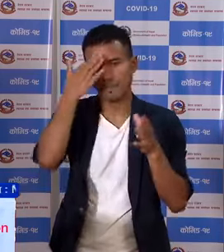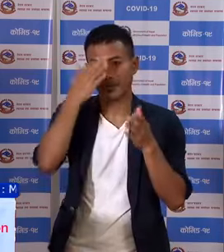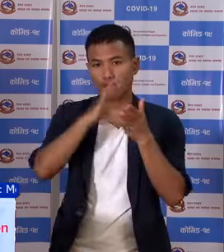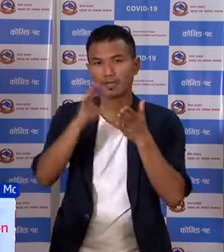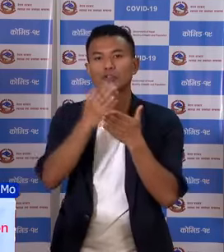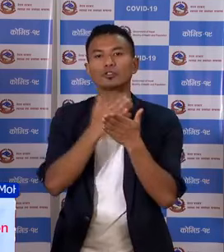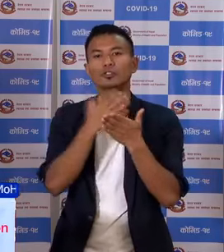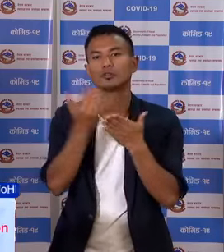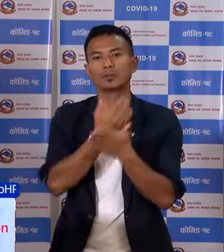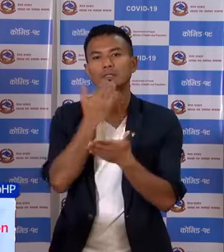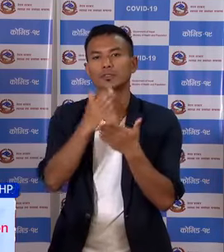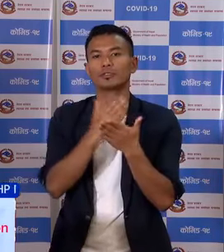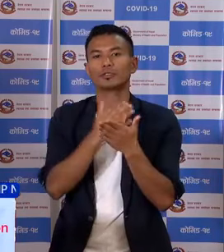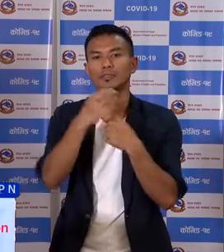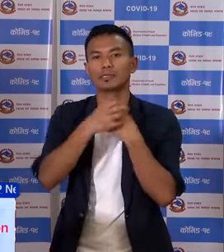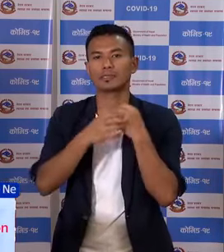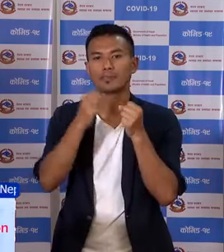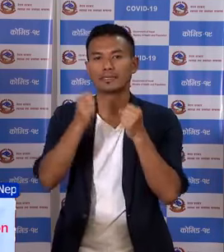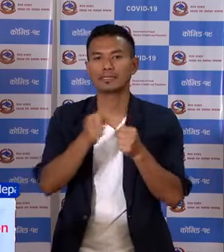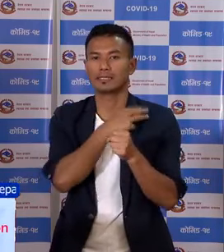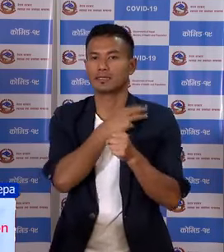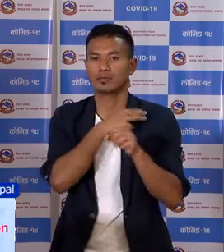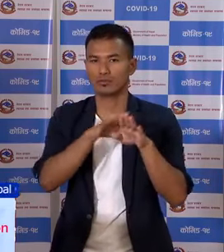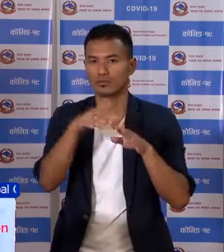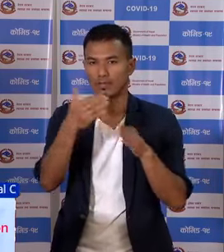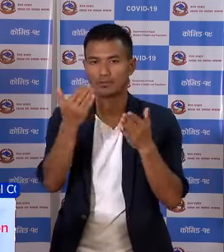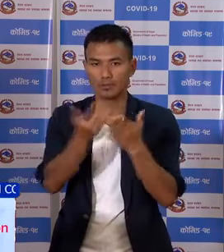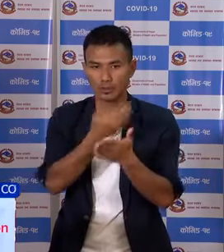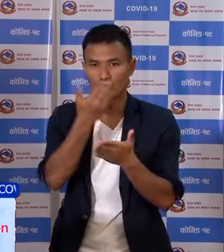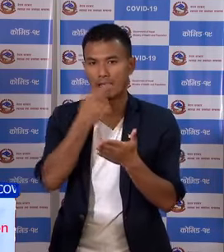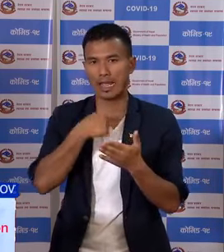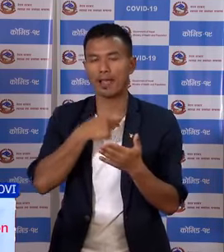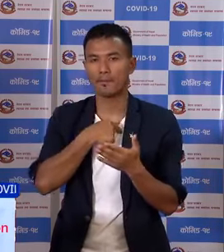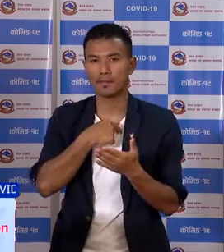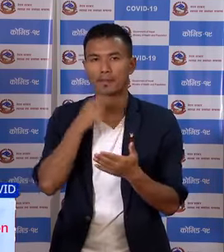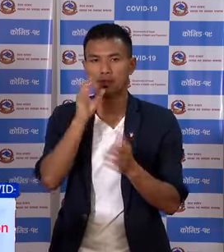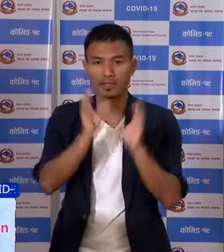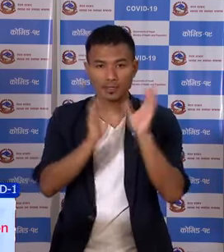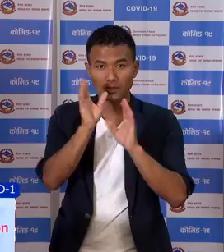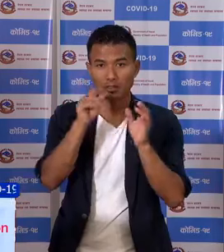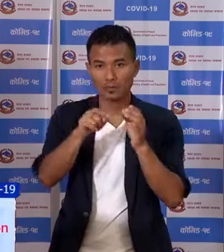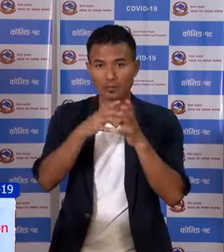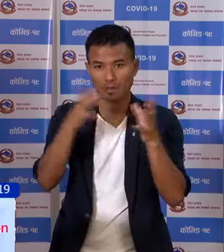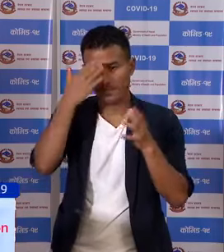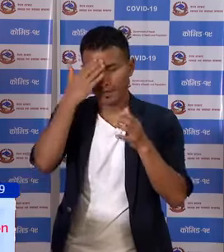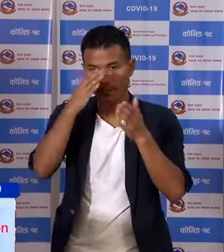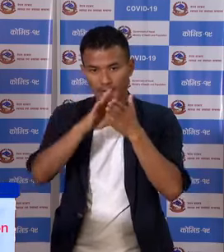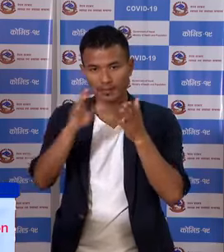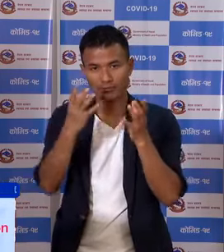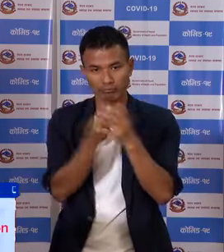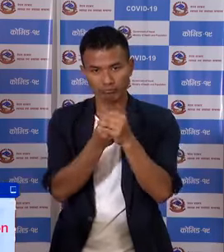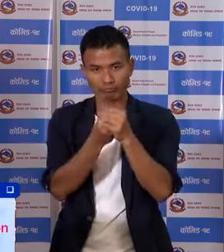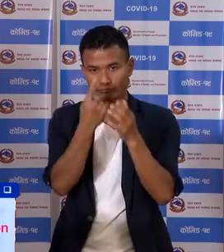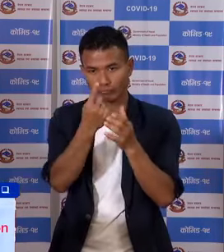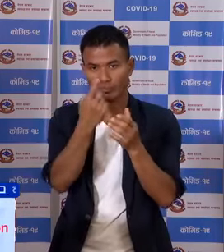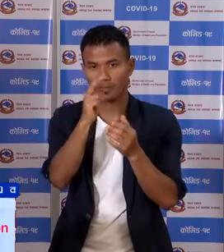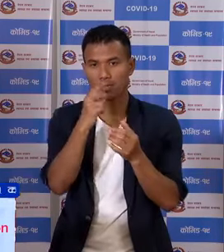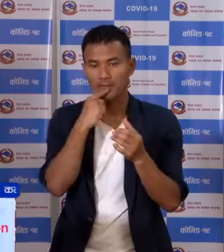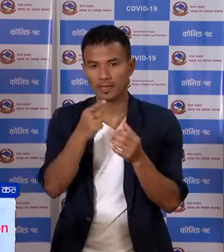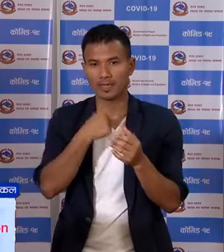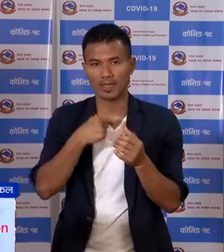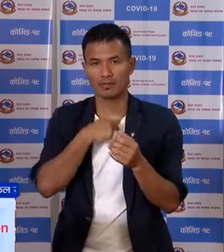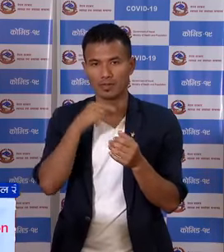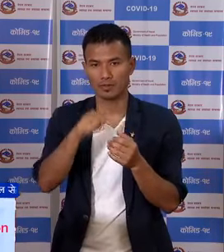जोगने को सब्सक्राइक उच्राइब ऑफ़ सब्सक्राइक बंदें